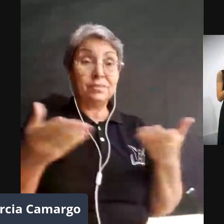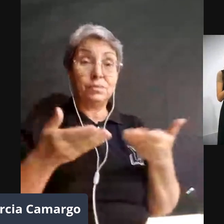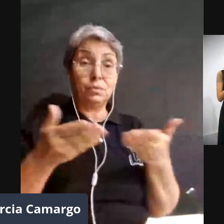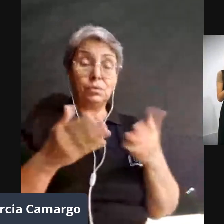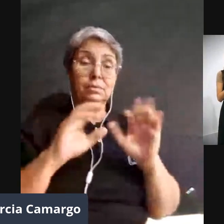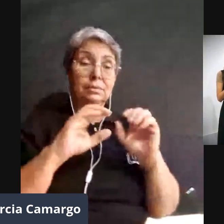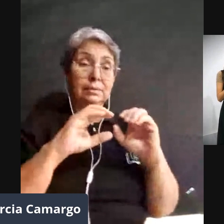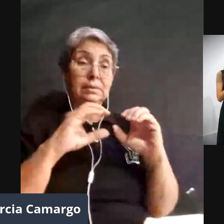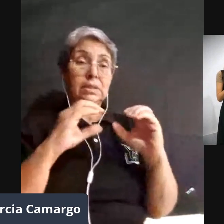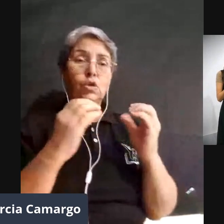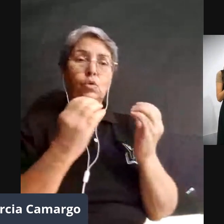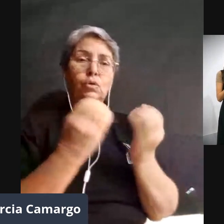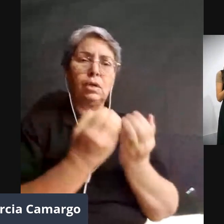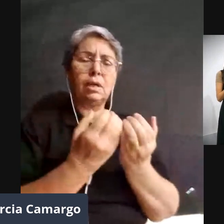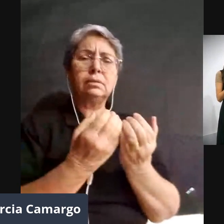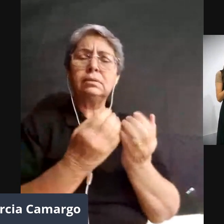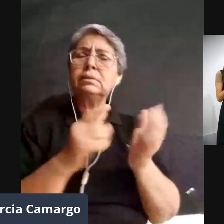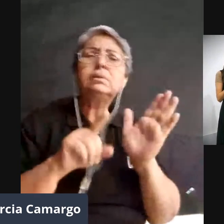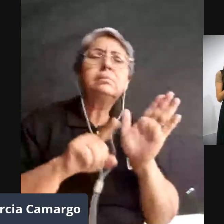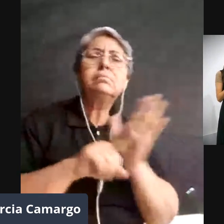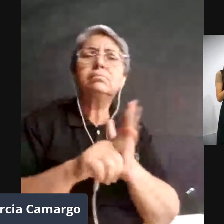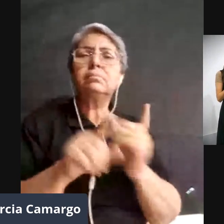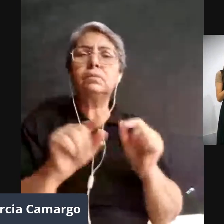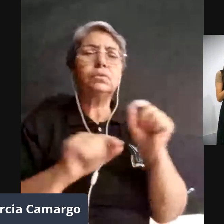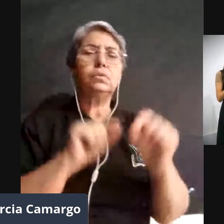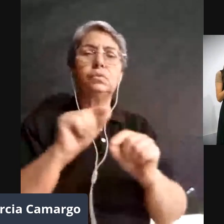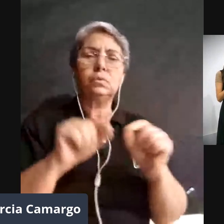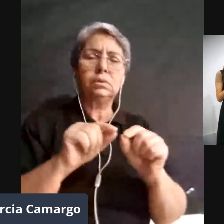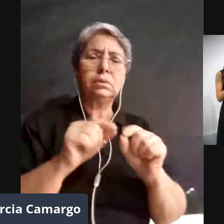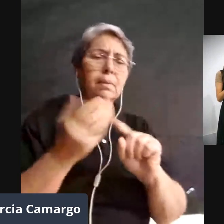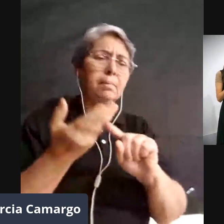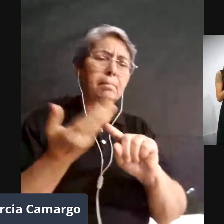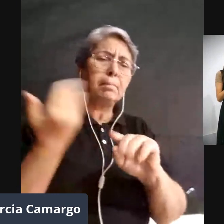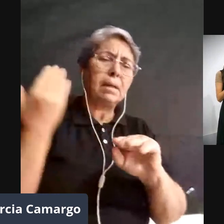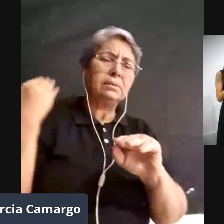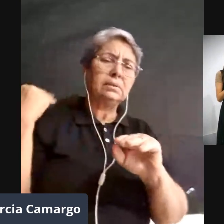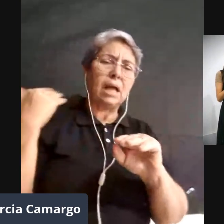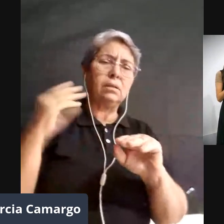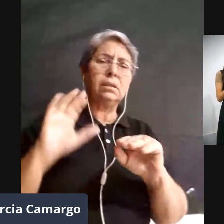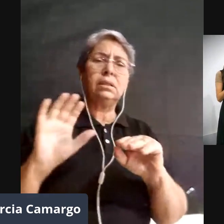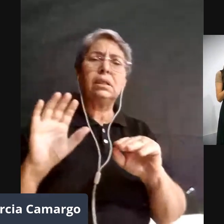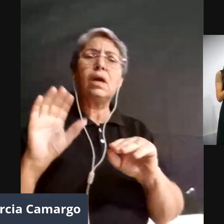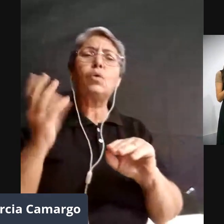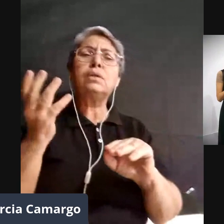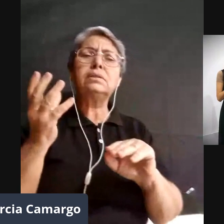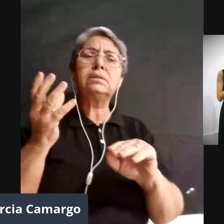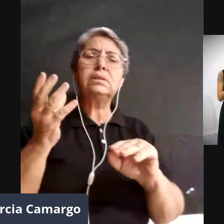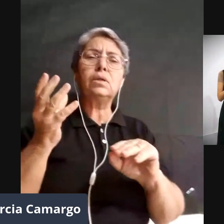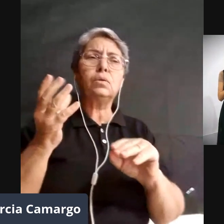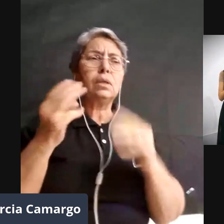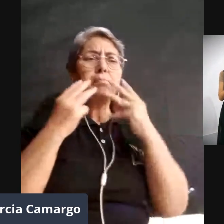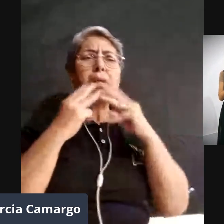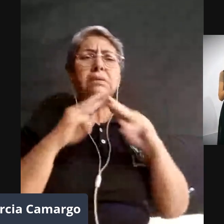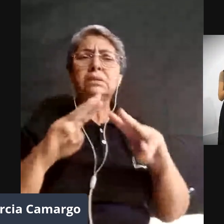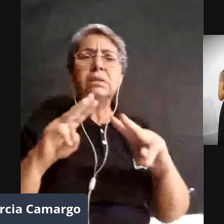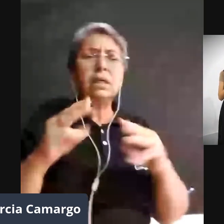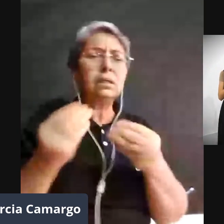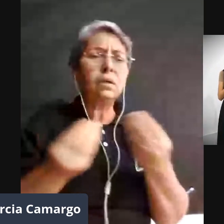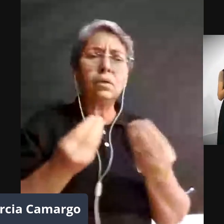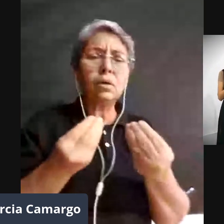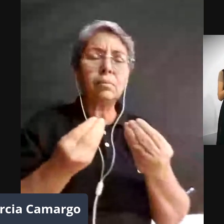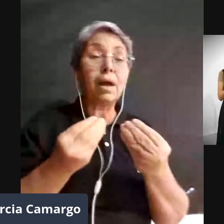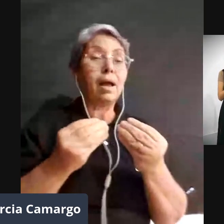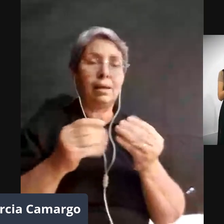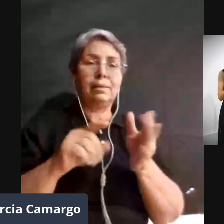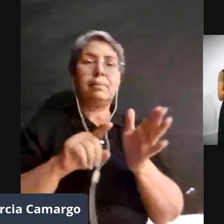a pergunta não será mais sobre o que aconteceu no passado, o que fizeram com a mensagem, mas a pergunta será o que